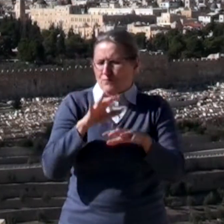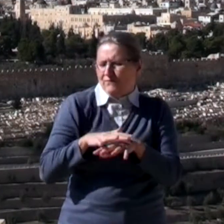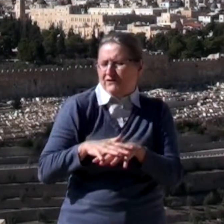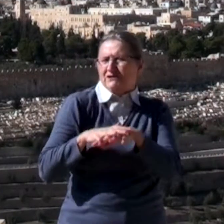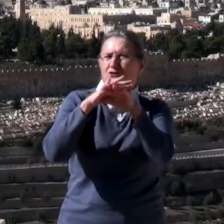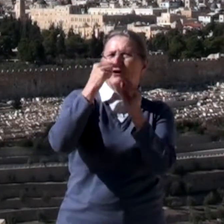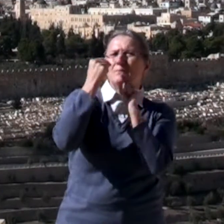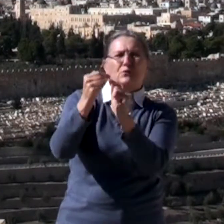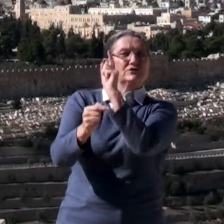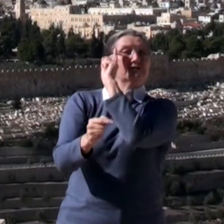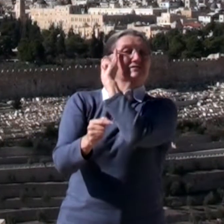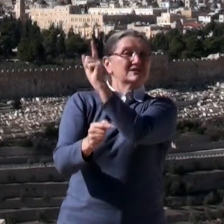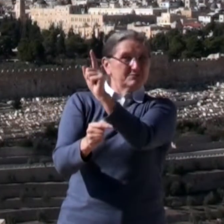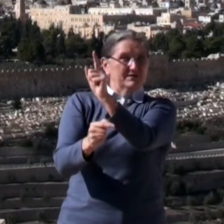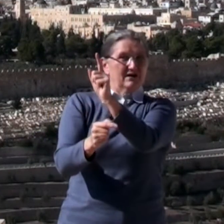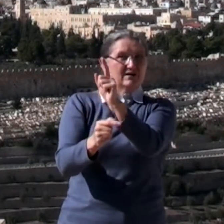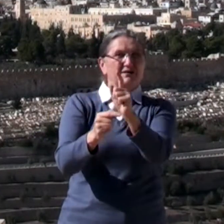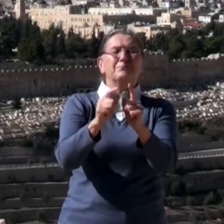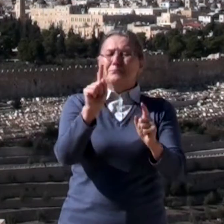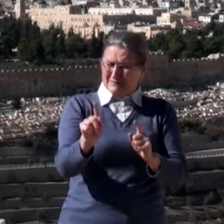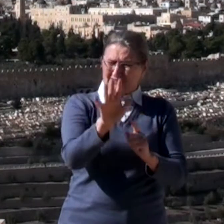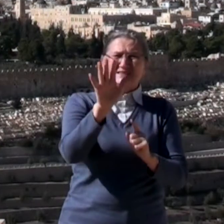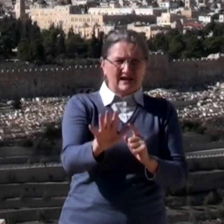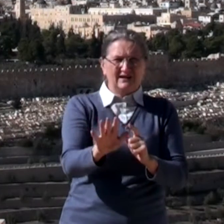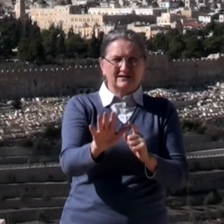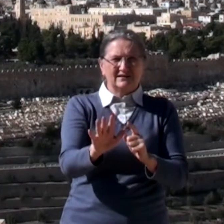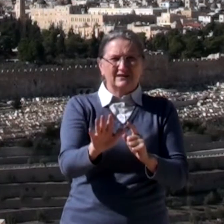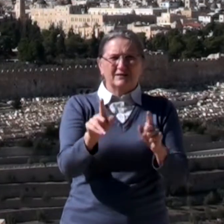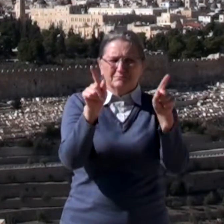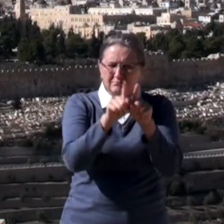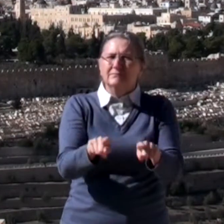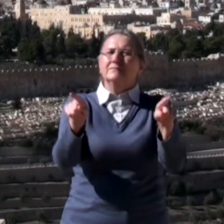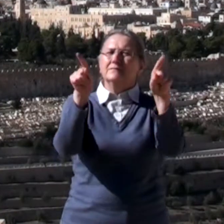восстающих против Тебя непрестанно поднимается.